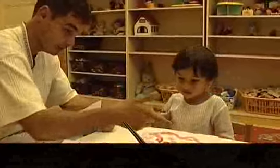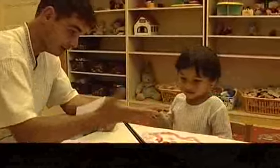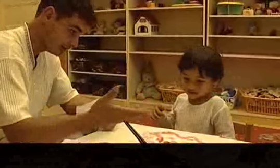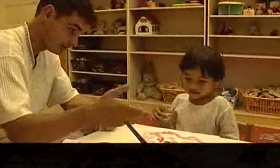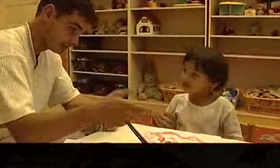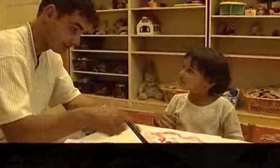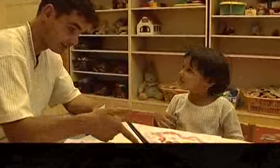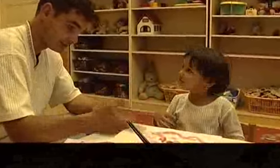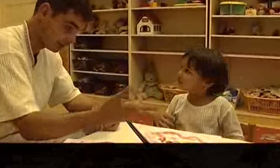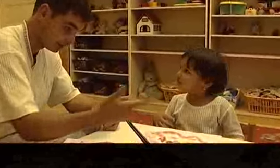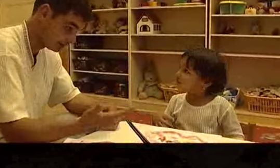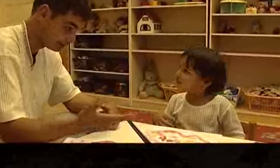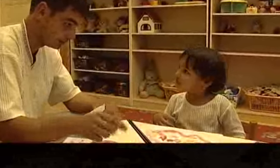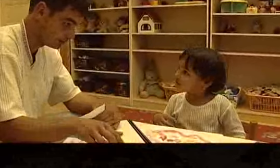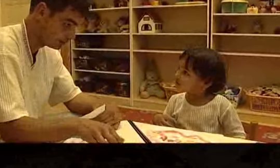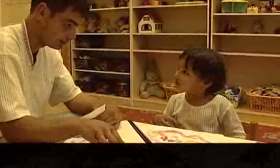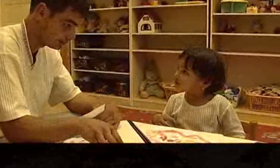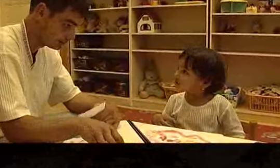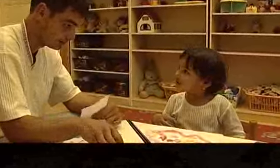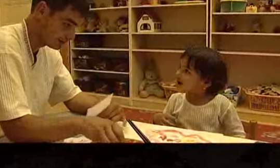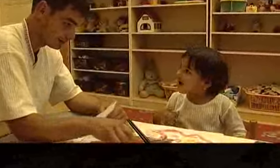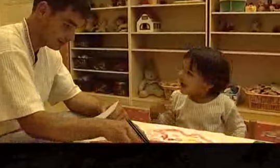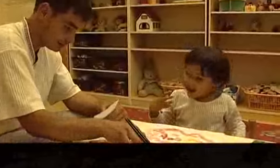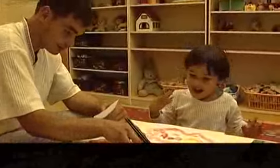Egy előtt.